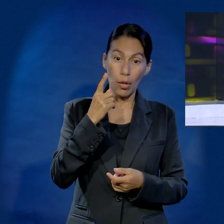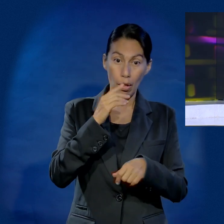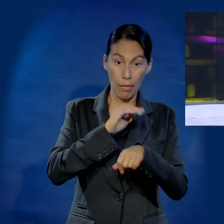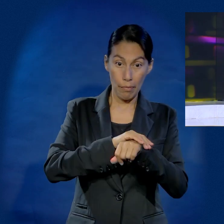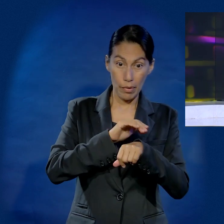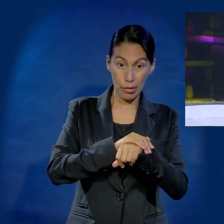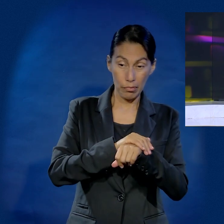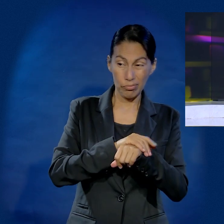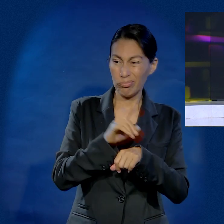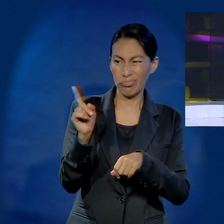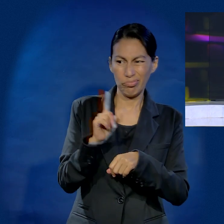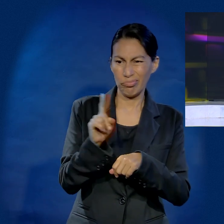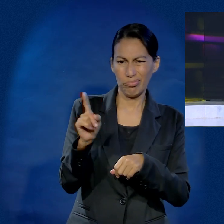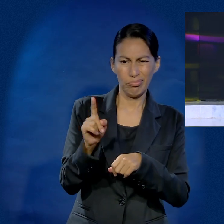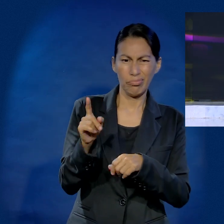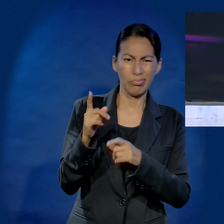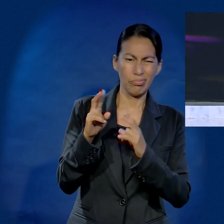gente.